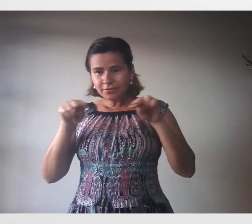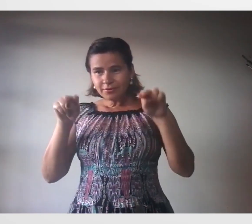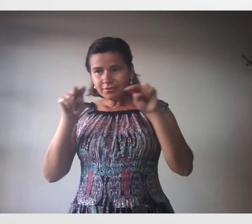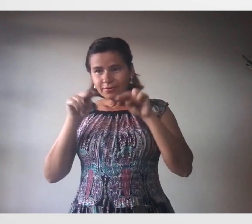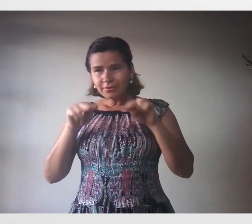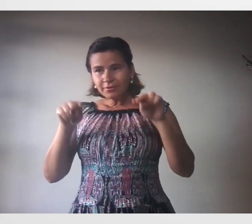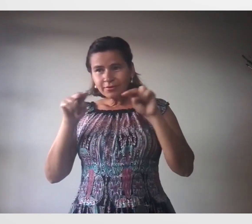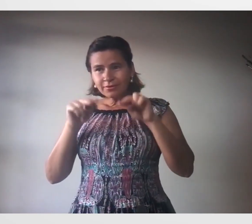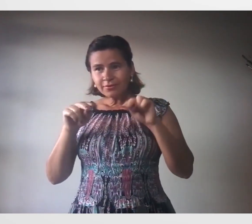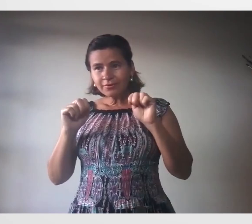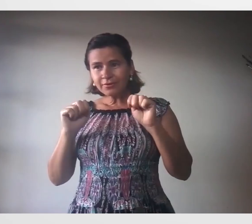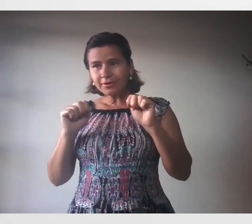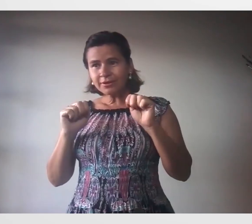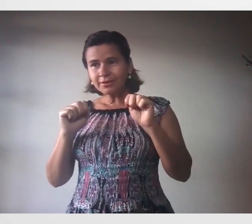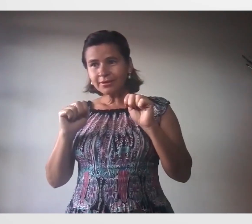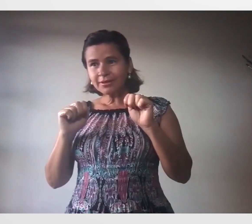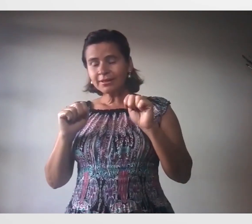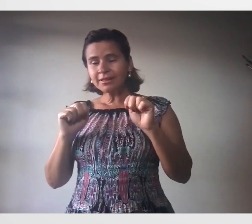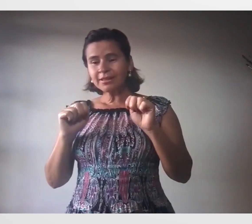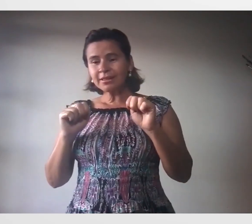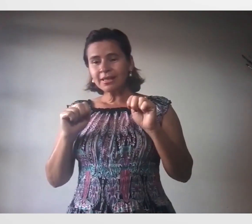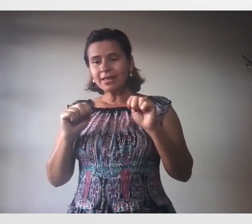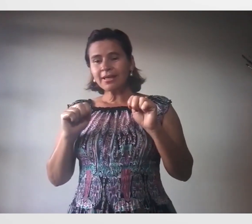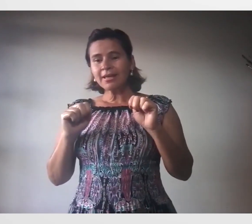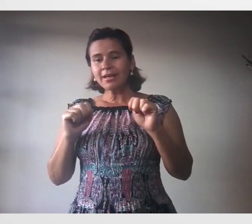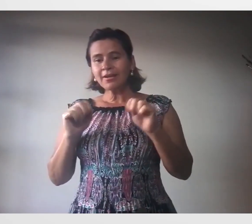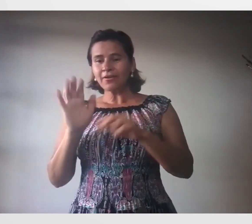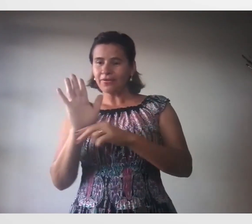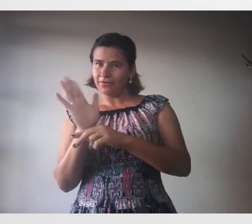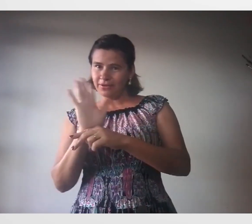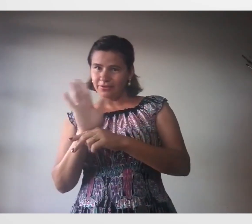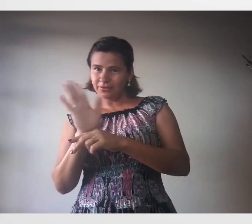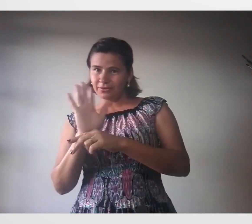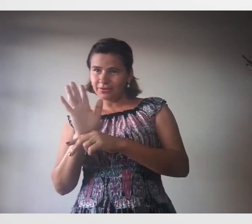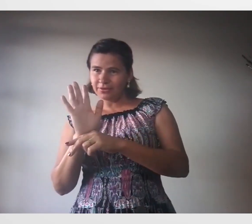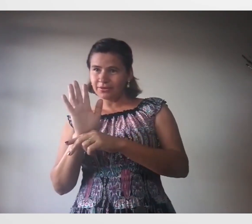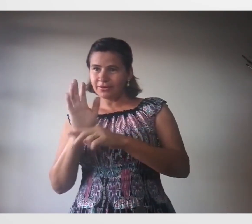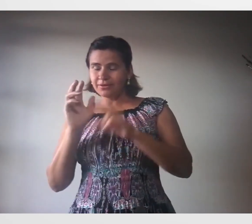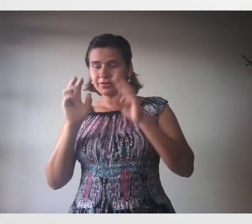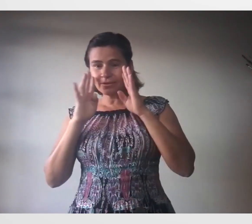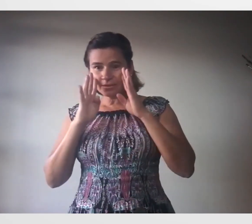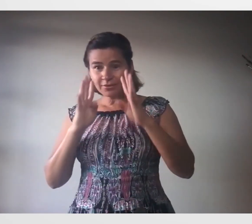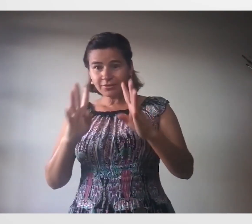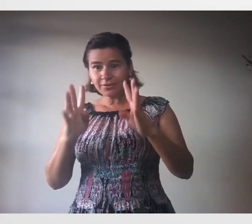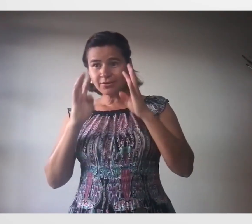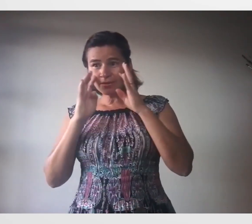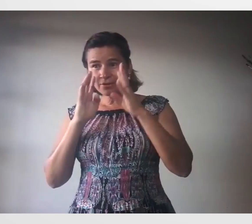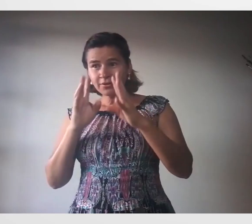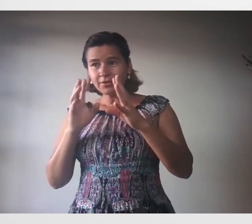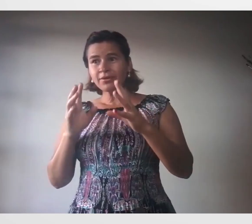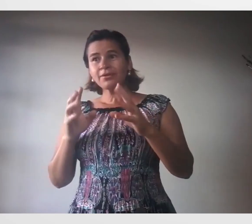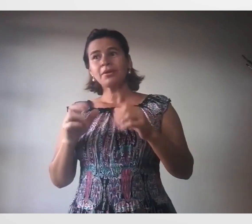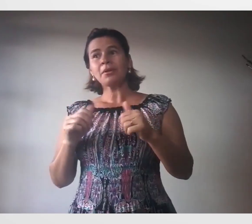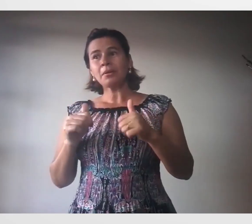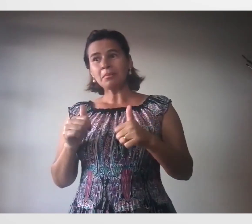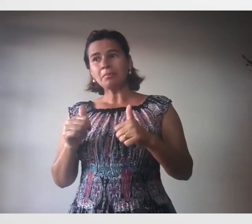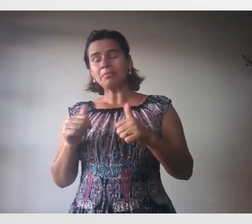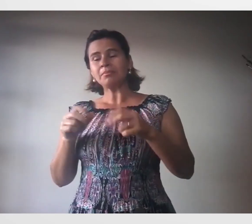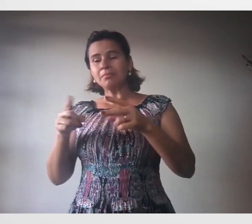bem interessante, ficava refletindo sobre aquilo. Assisti alguns vídeos dele também. E começava